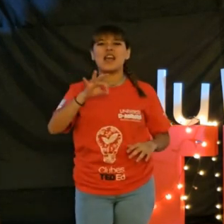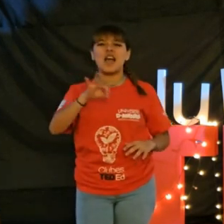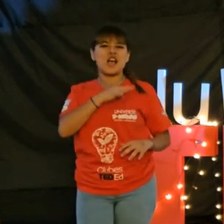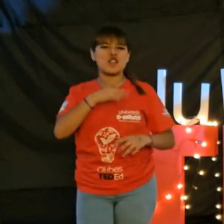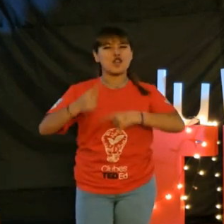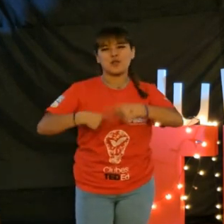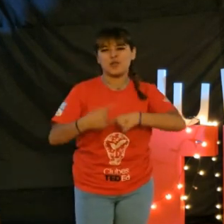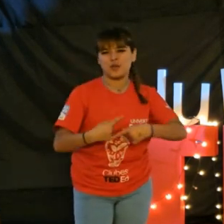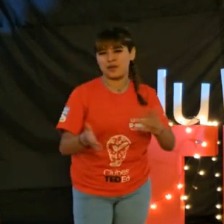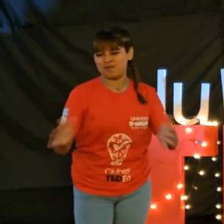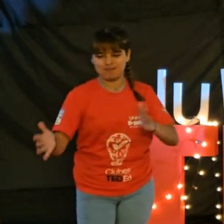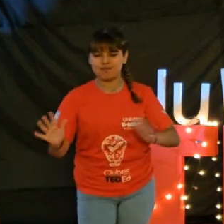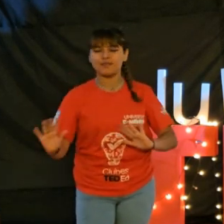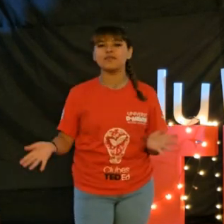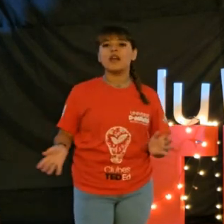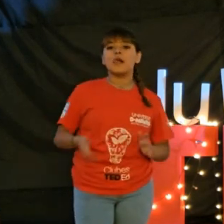o menos durante 30 años.